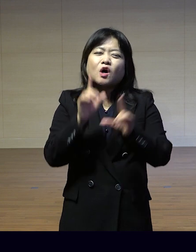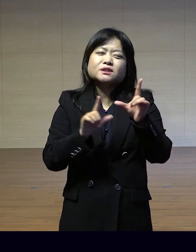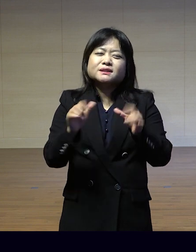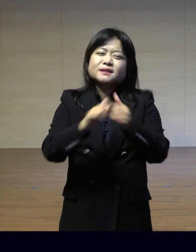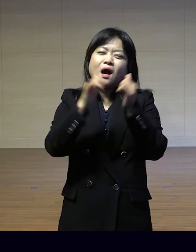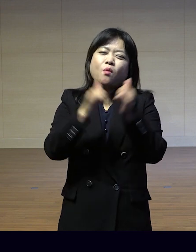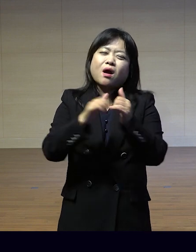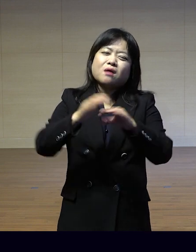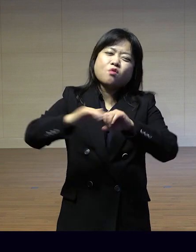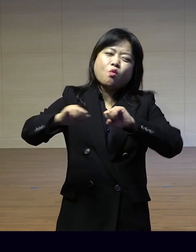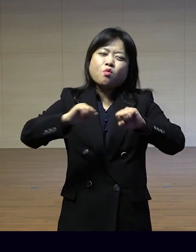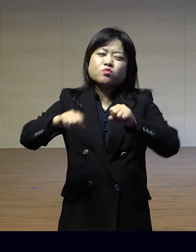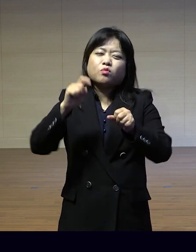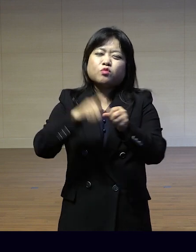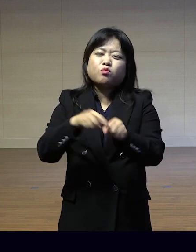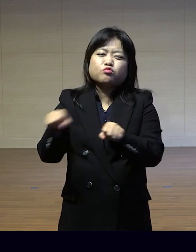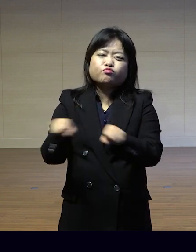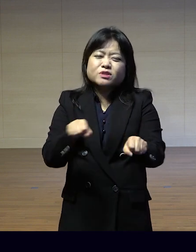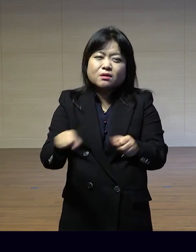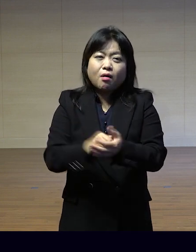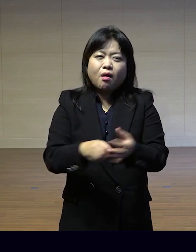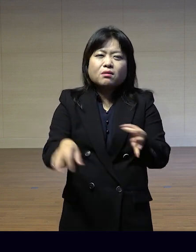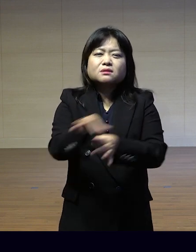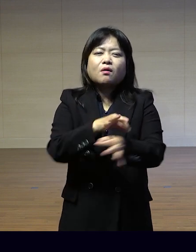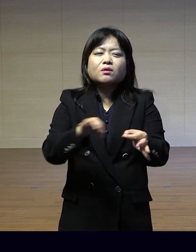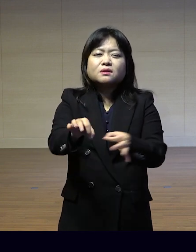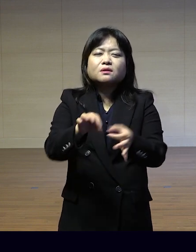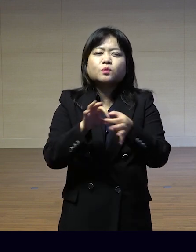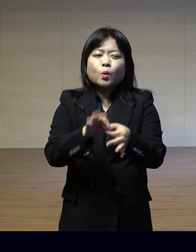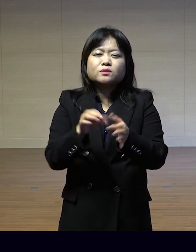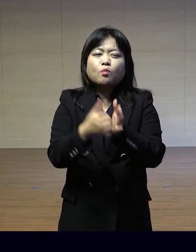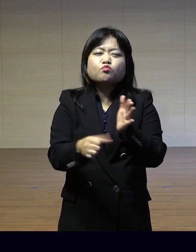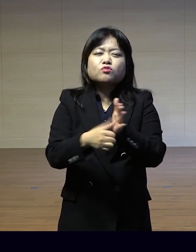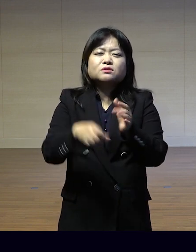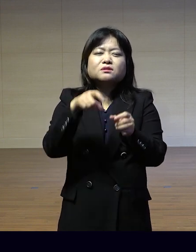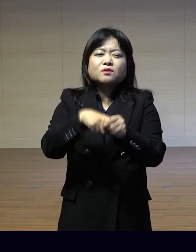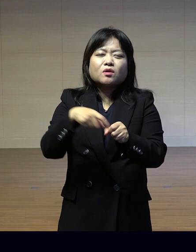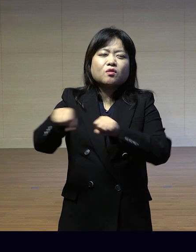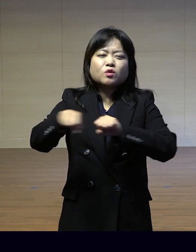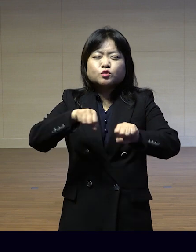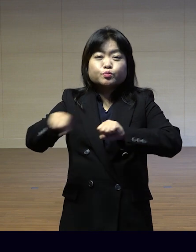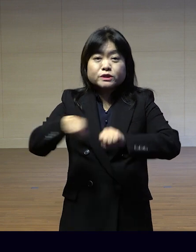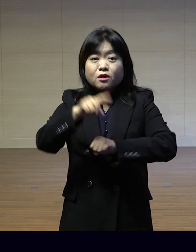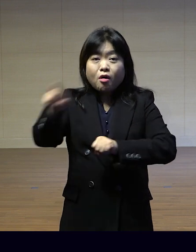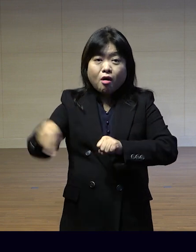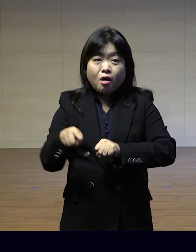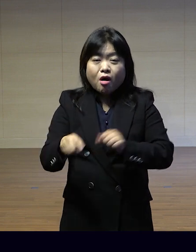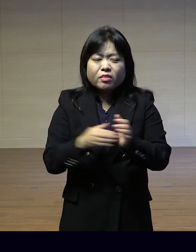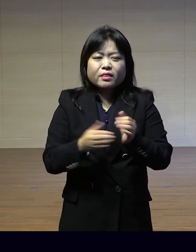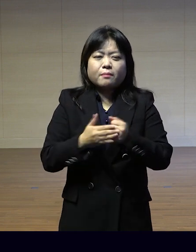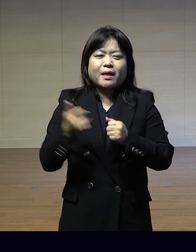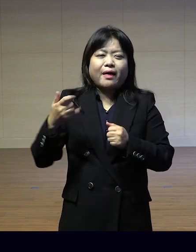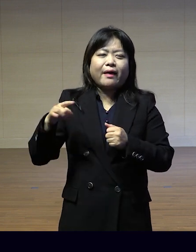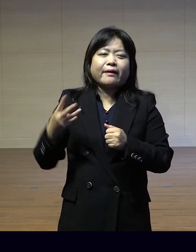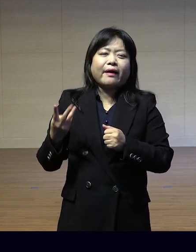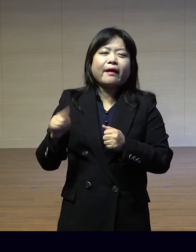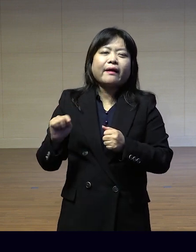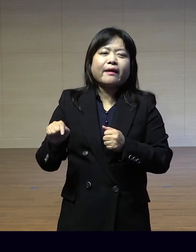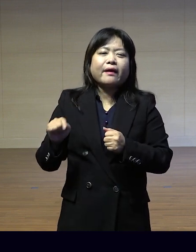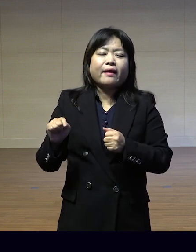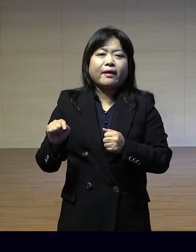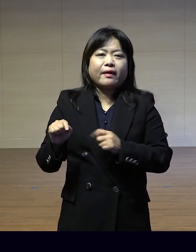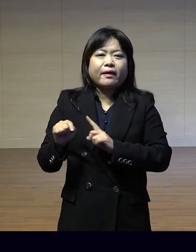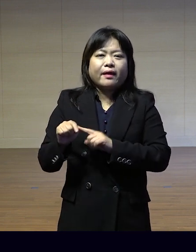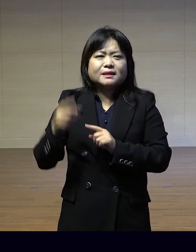사회가 역동적으로 움직인다. 또 경제를 통해서 물질적인 것이 역동적으로 움직인다. 그러니까 헤겔의